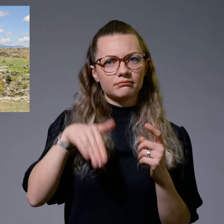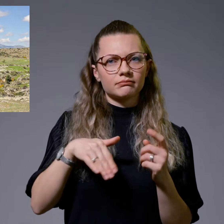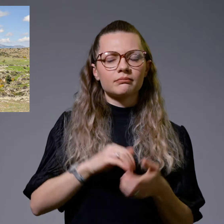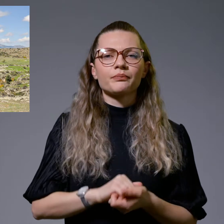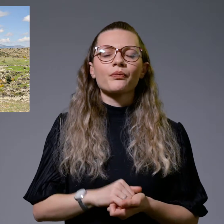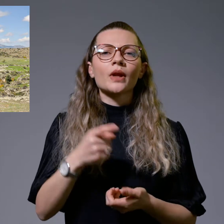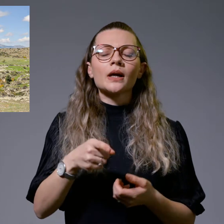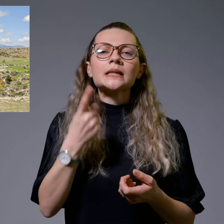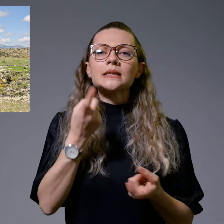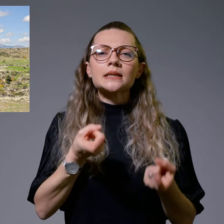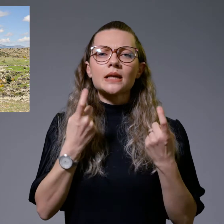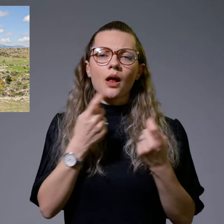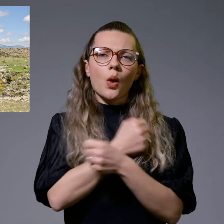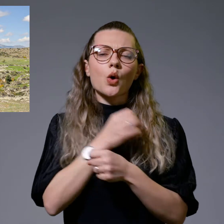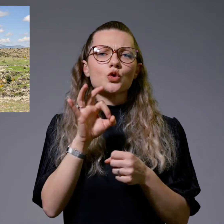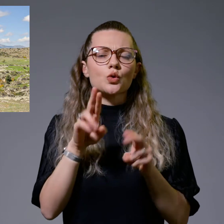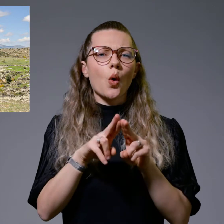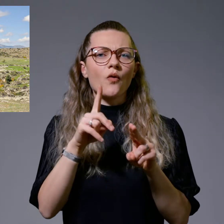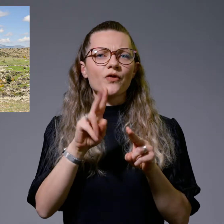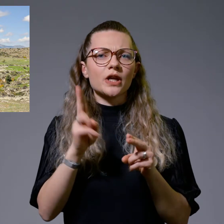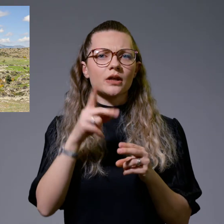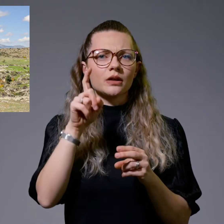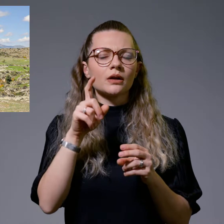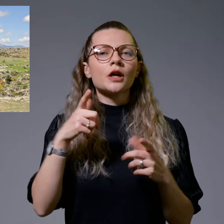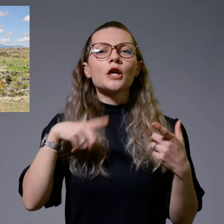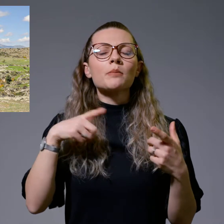село Зовиќ, на местото викано Марта, во